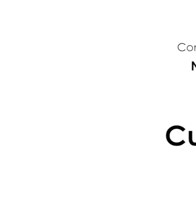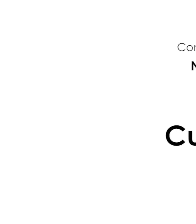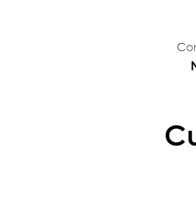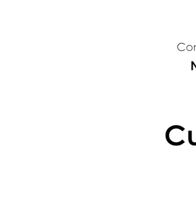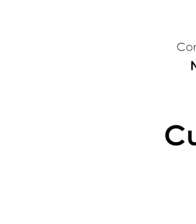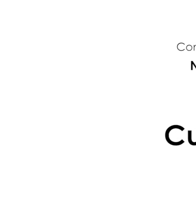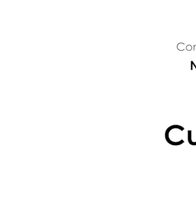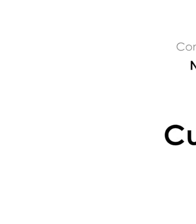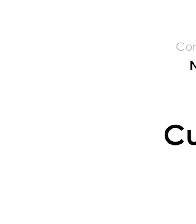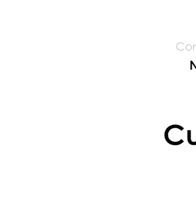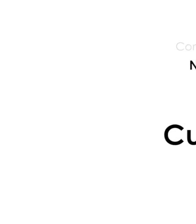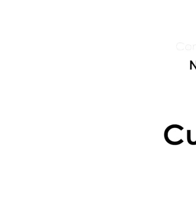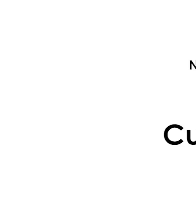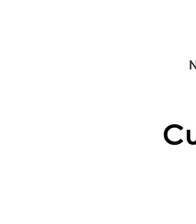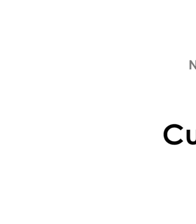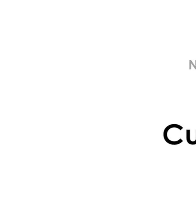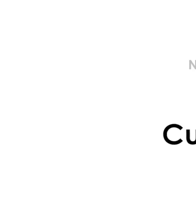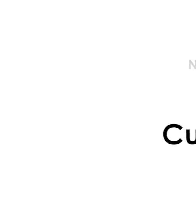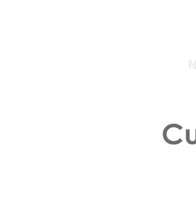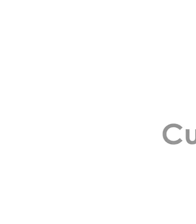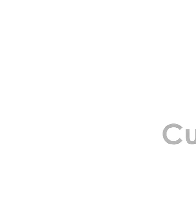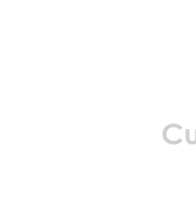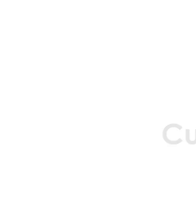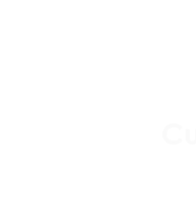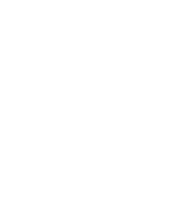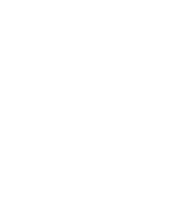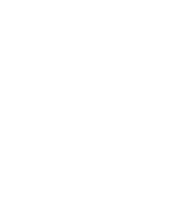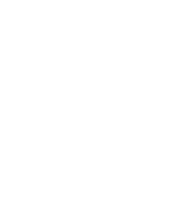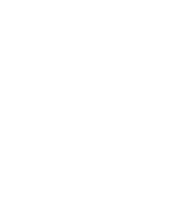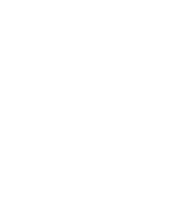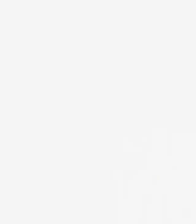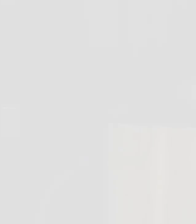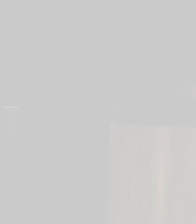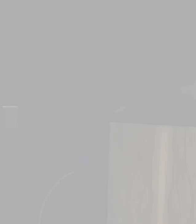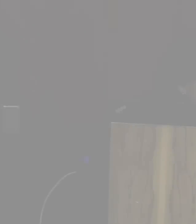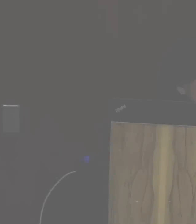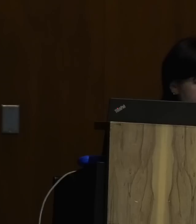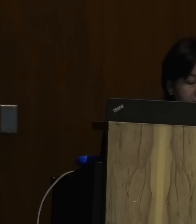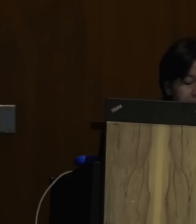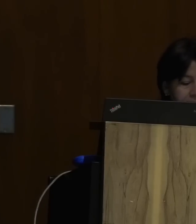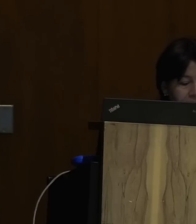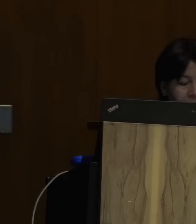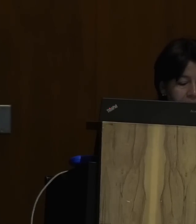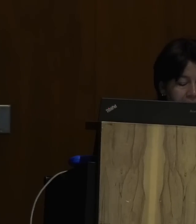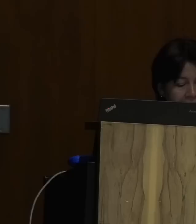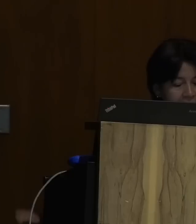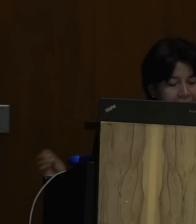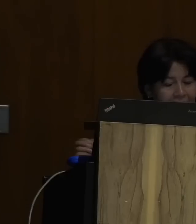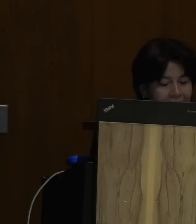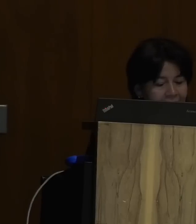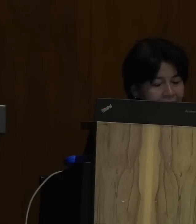esta tarde. Saludamos también al público que está conectado por videoconferencia en la ciudad de Valledupar y en Riohacha.